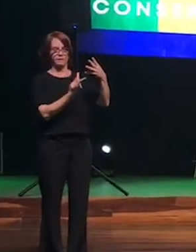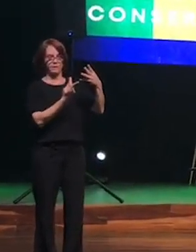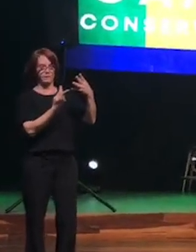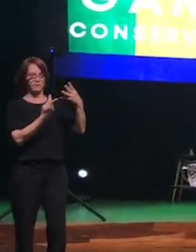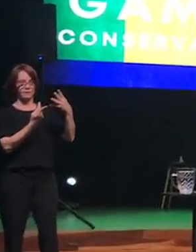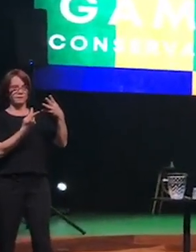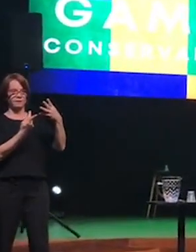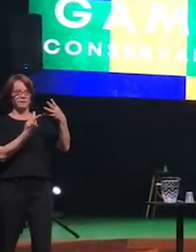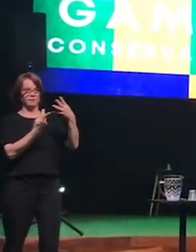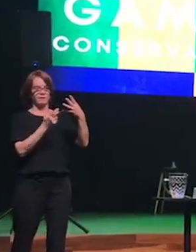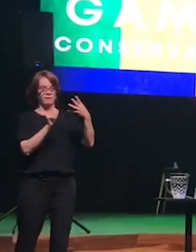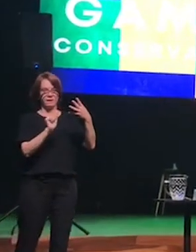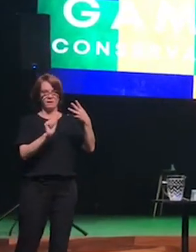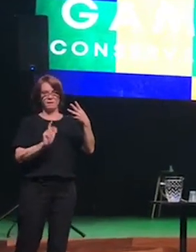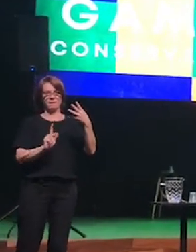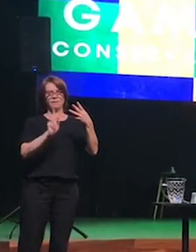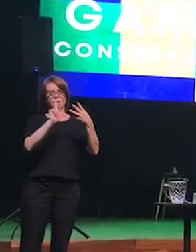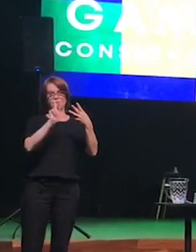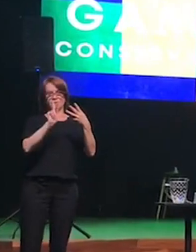Hayek. Hayek.